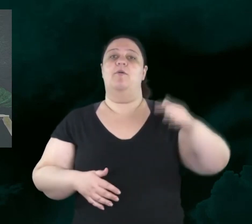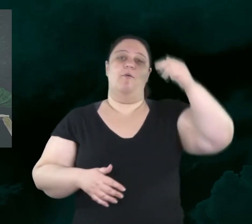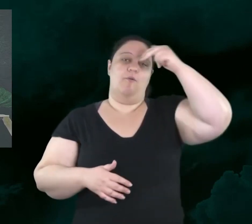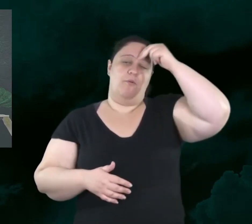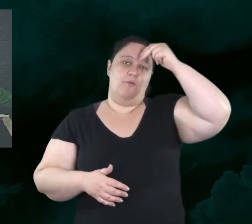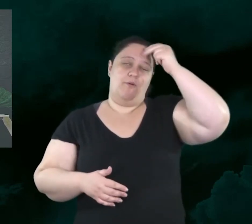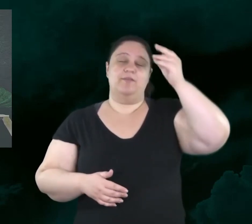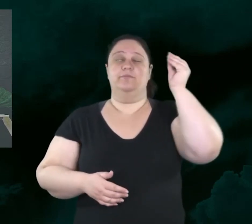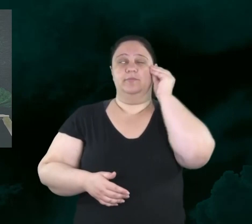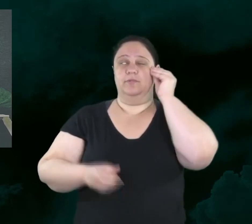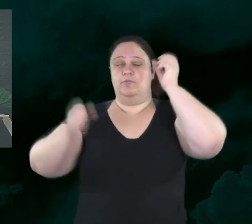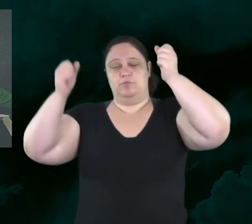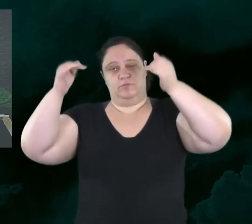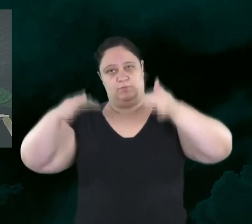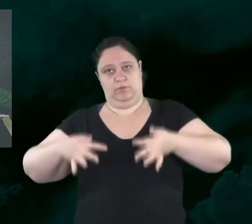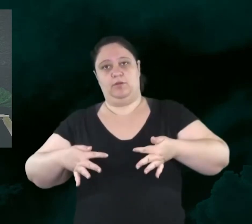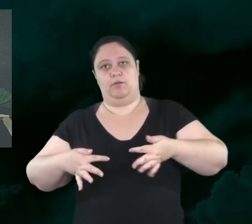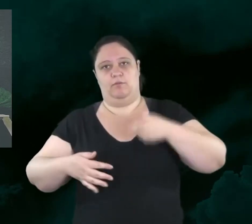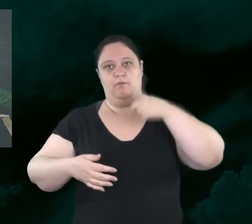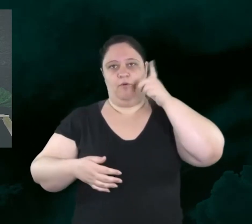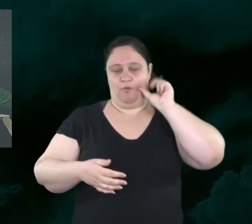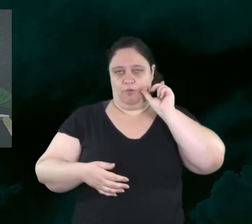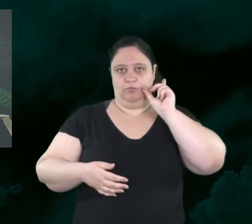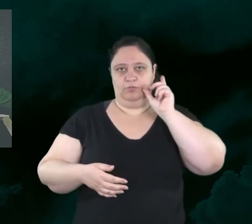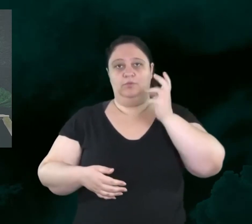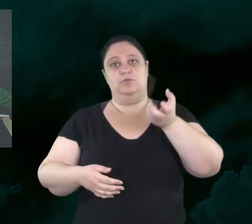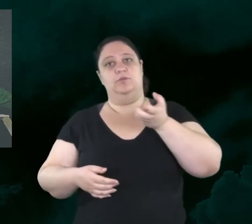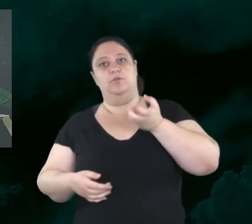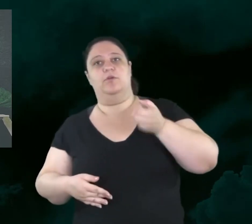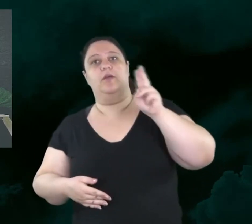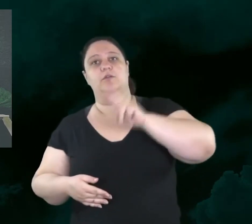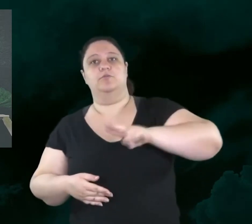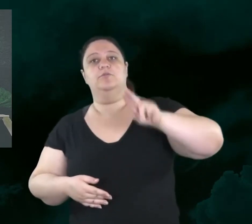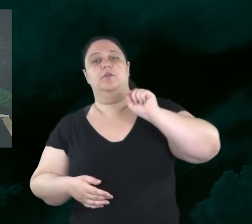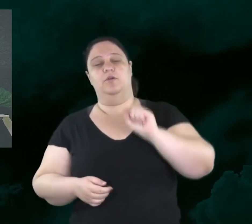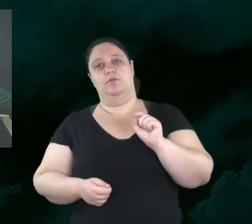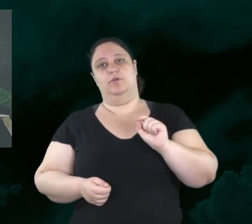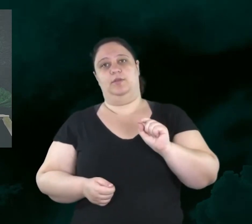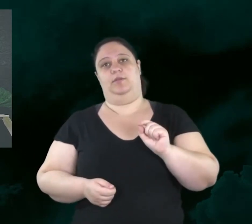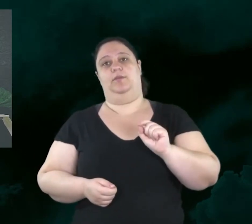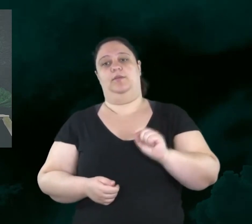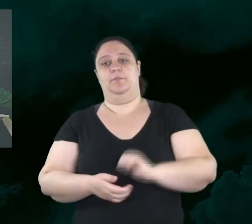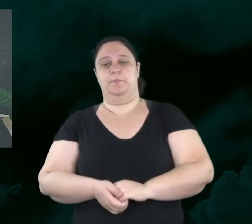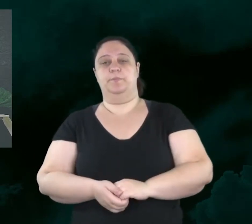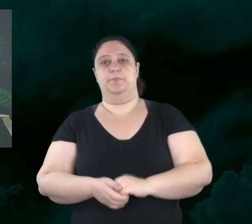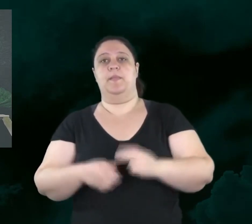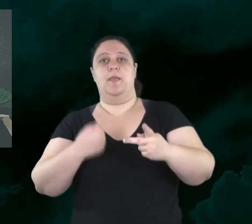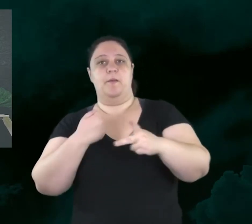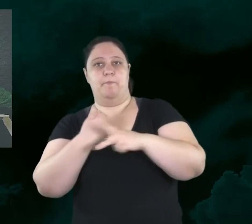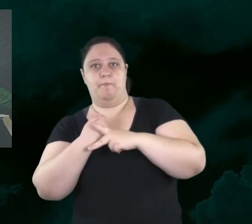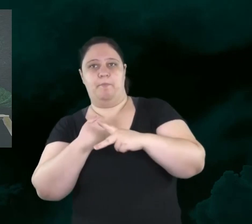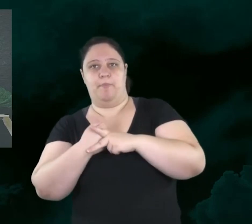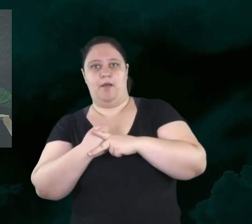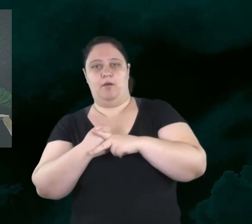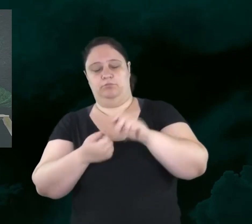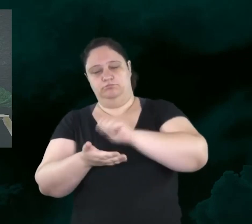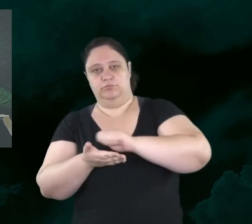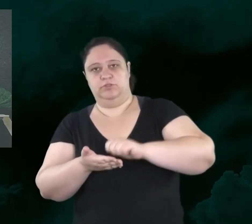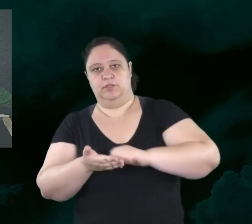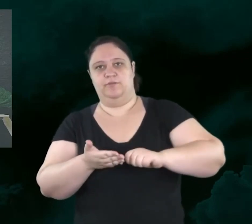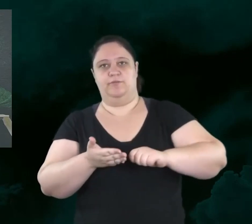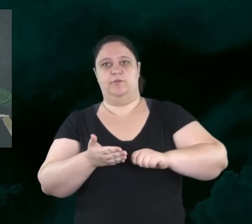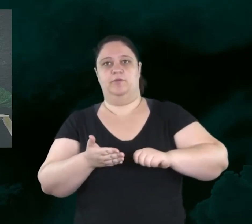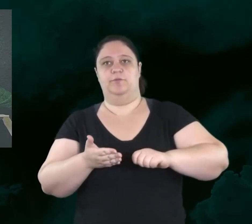vocês, porque eu gostaria de usar o que Paulo disse na sua carta ao Timóteo, capítulo